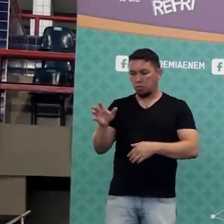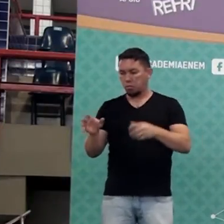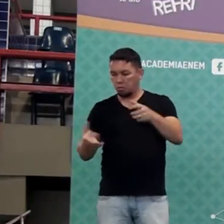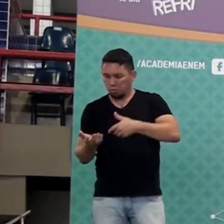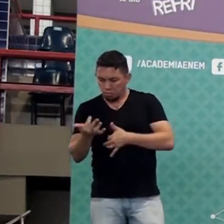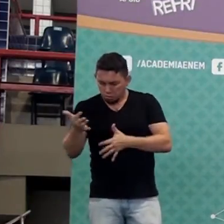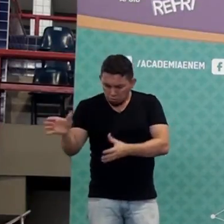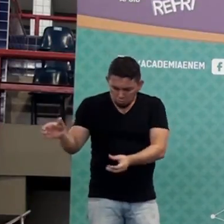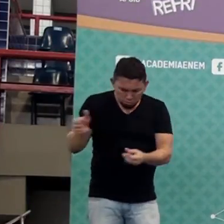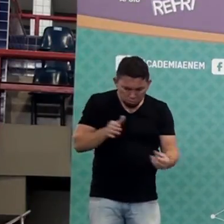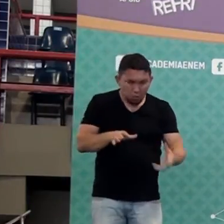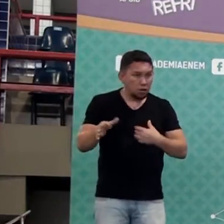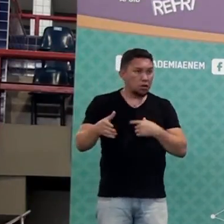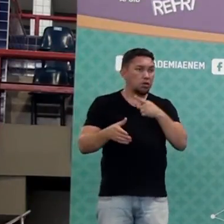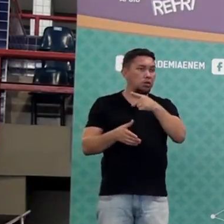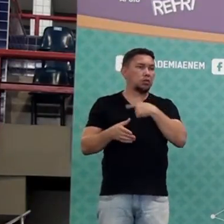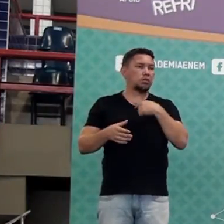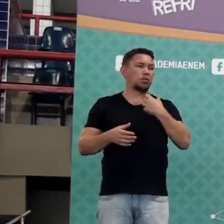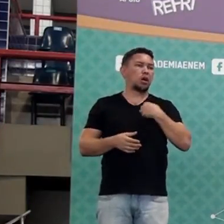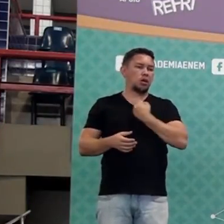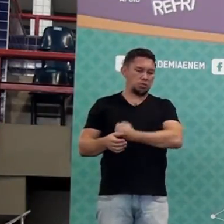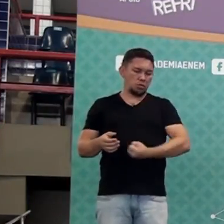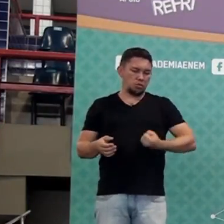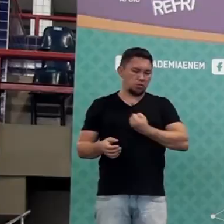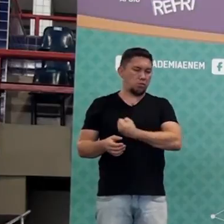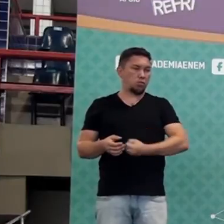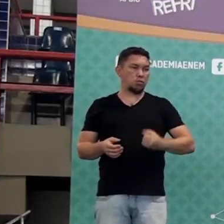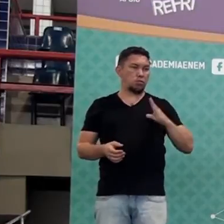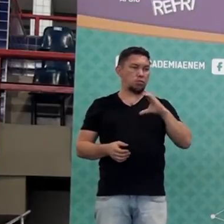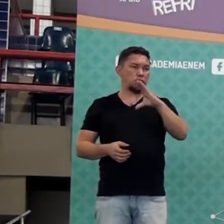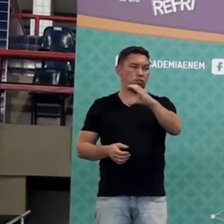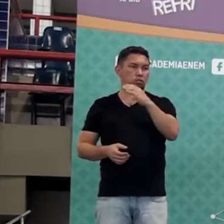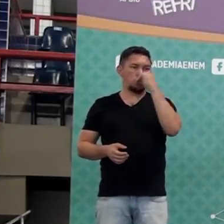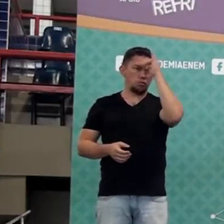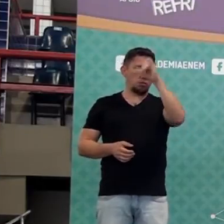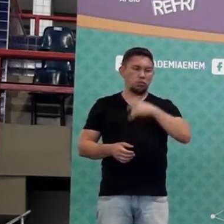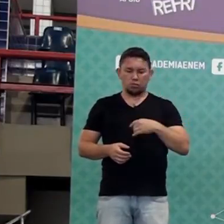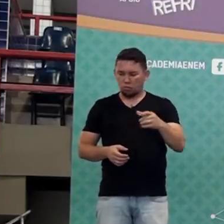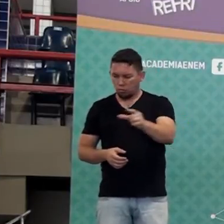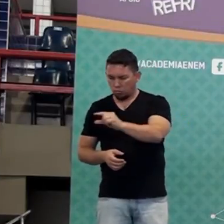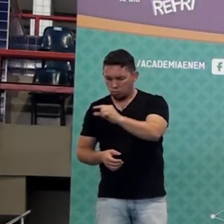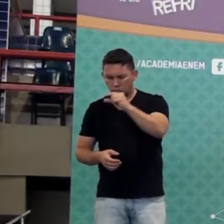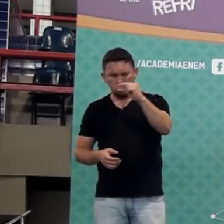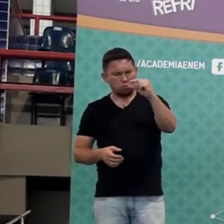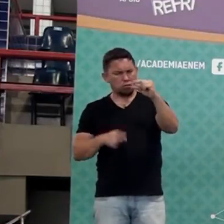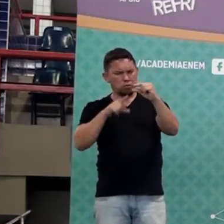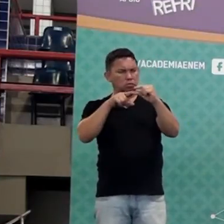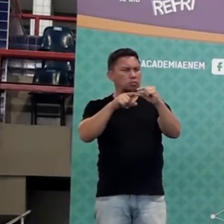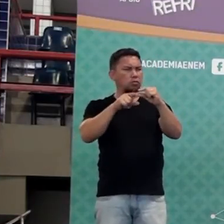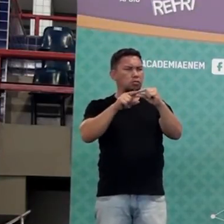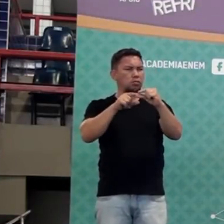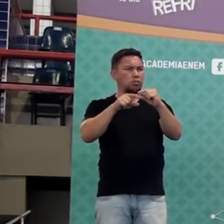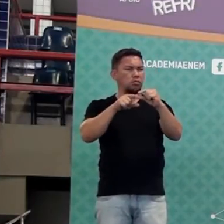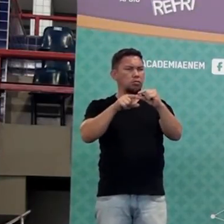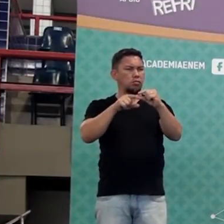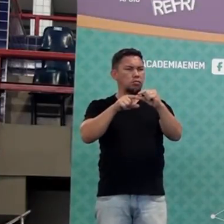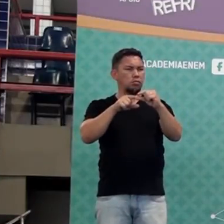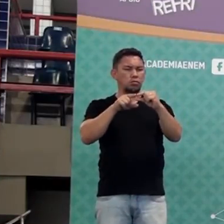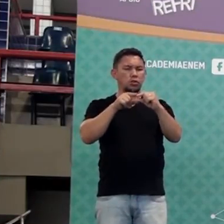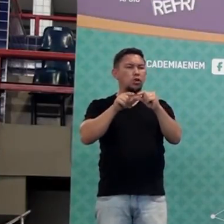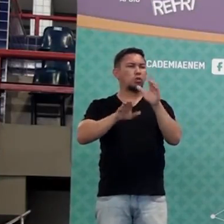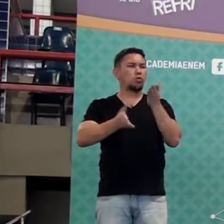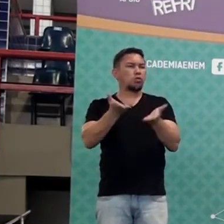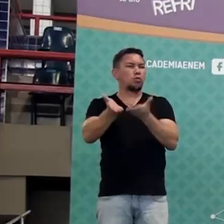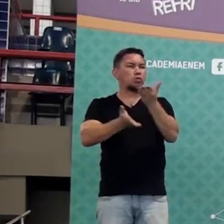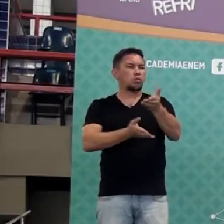desmontar um equipamento de radioterapia, tinha as pastilhazinhas de Césio 137, que são usadas no tratamento de